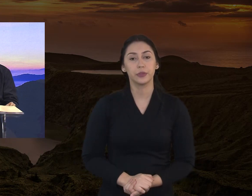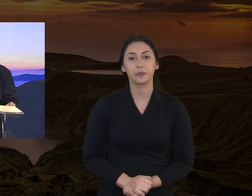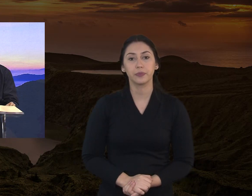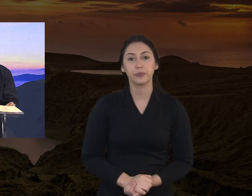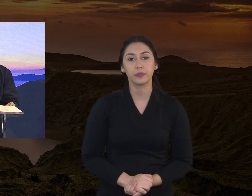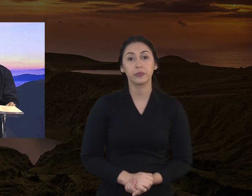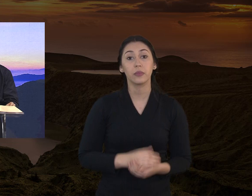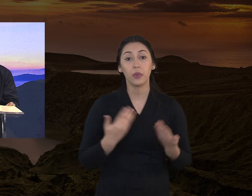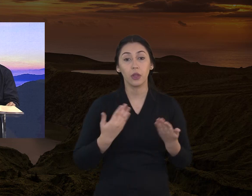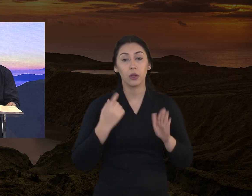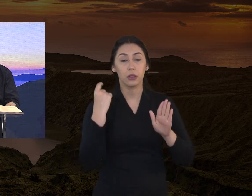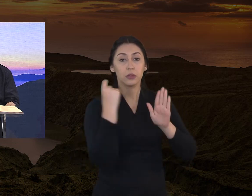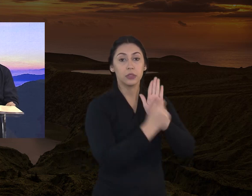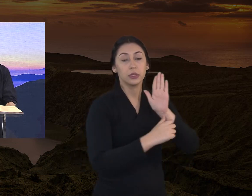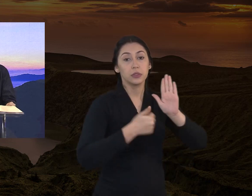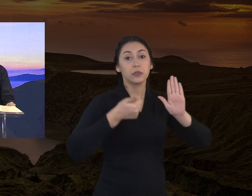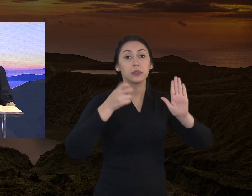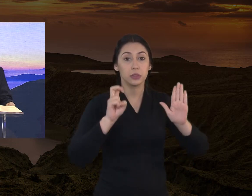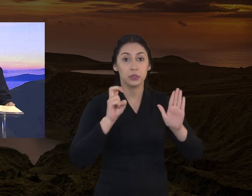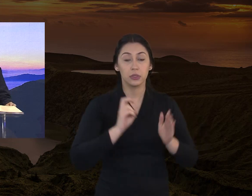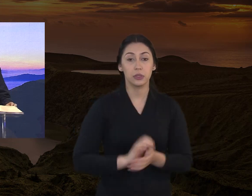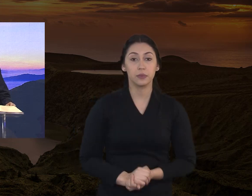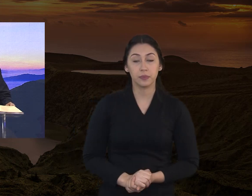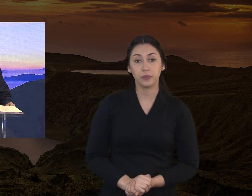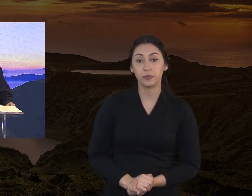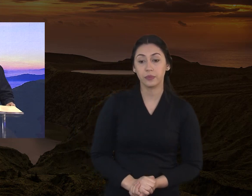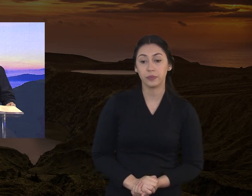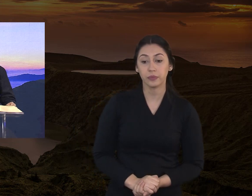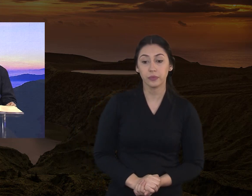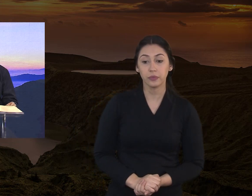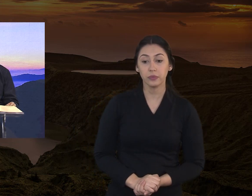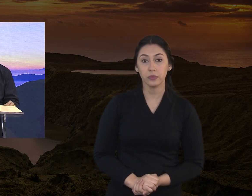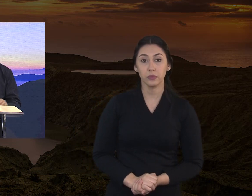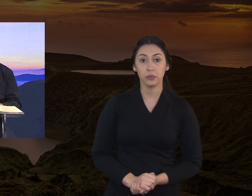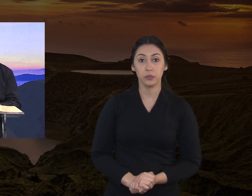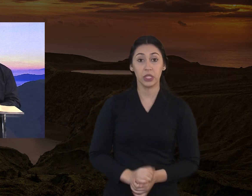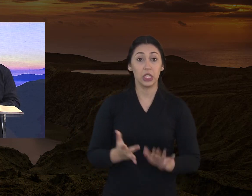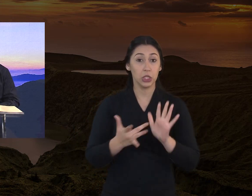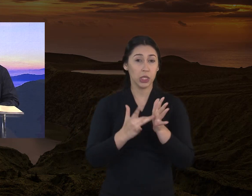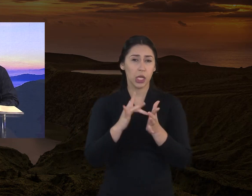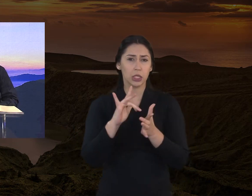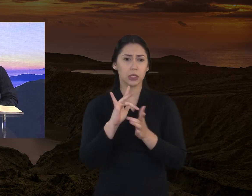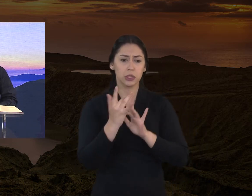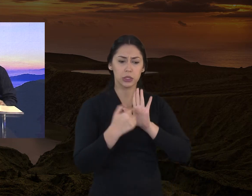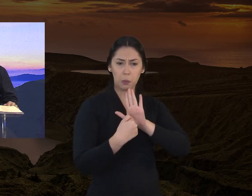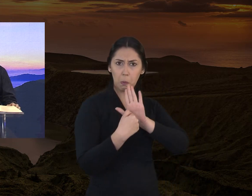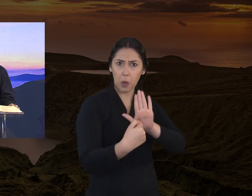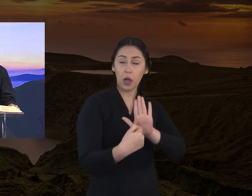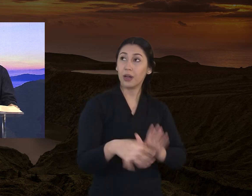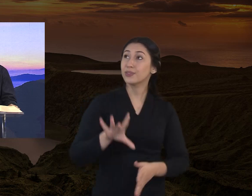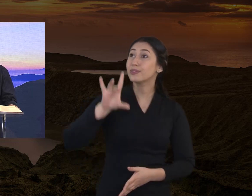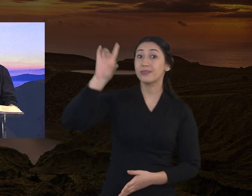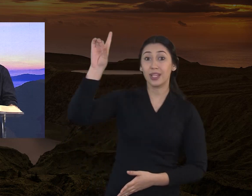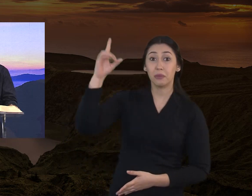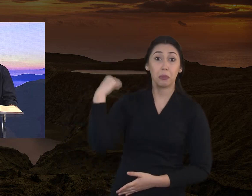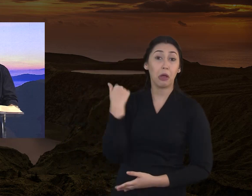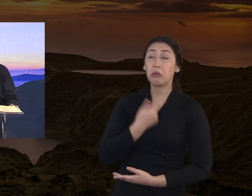Então, versículo 15. Ele é a imagem do Deus invisível.